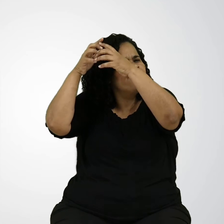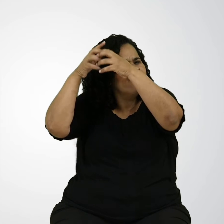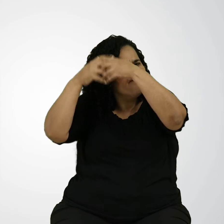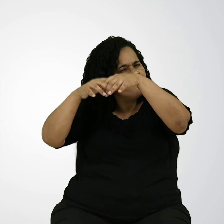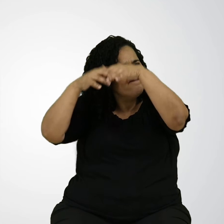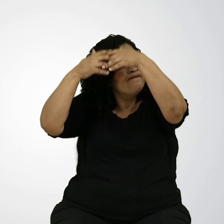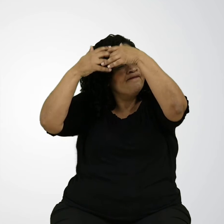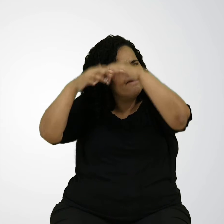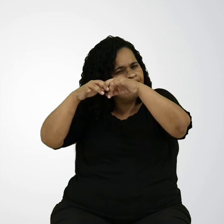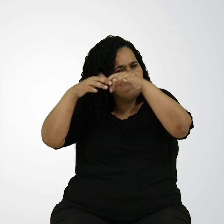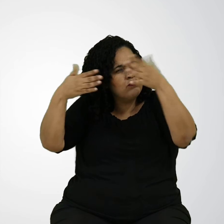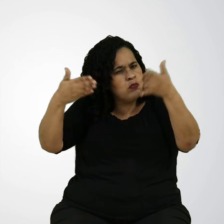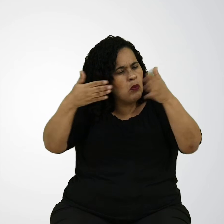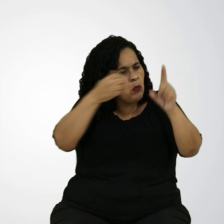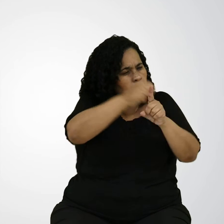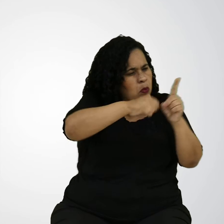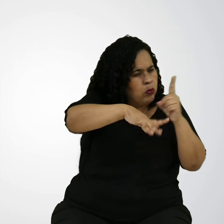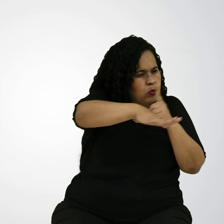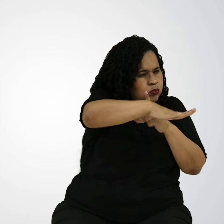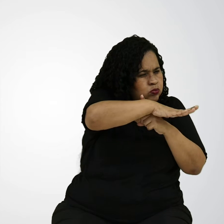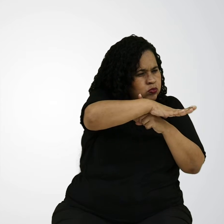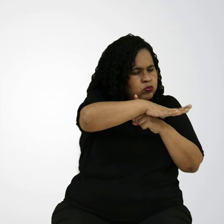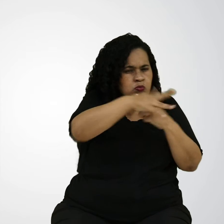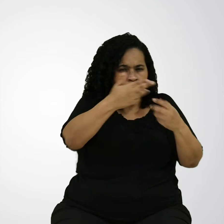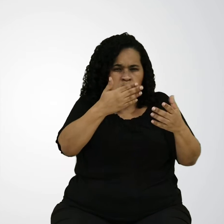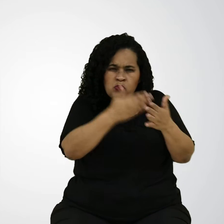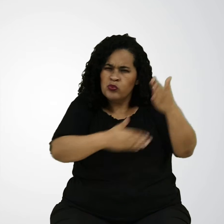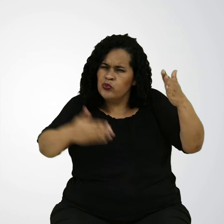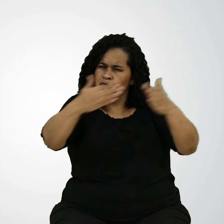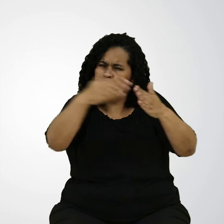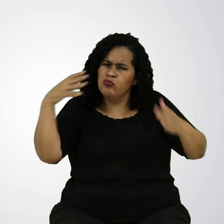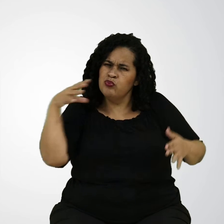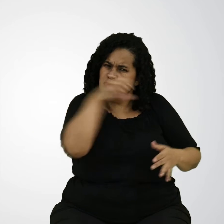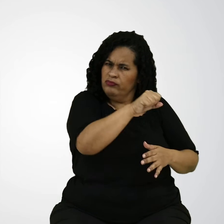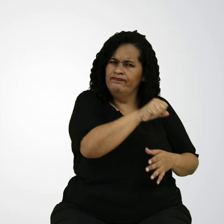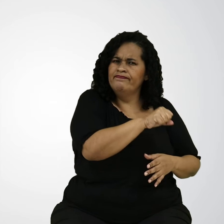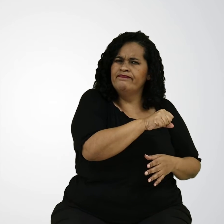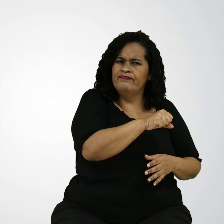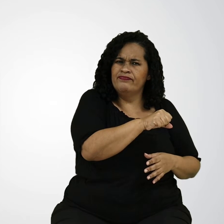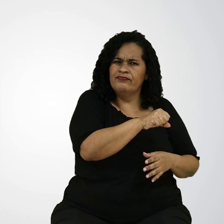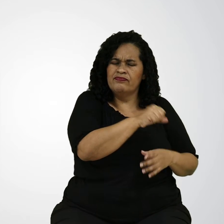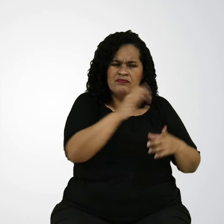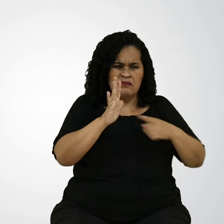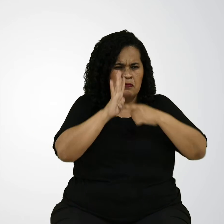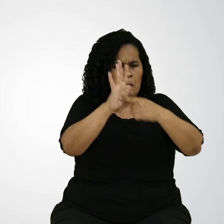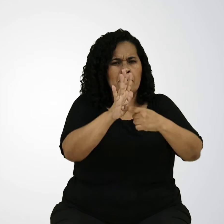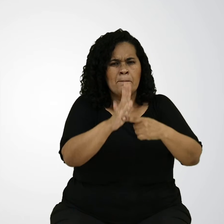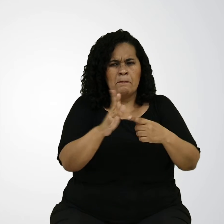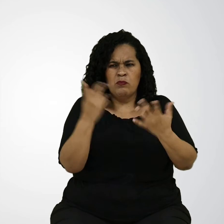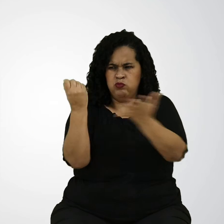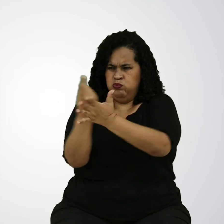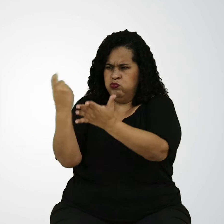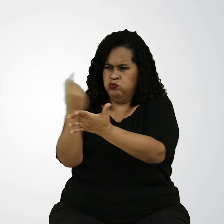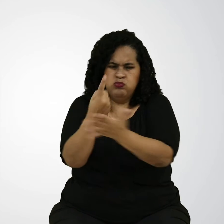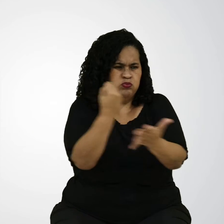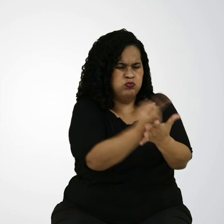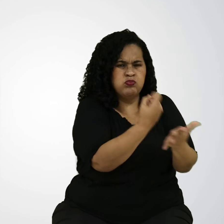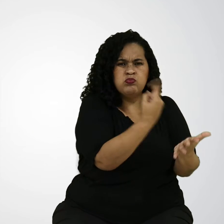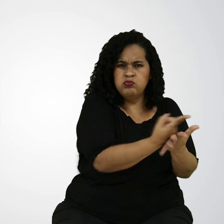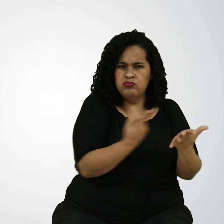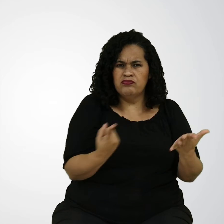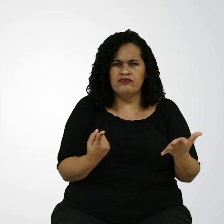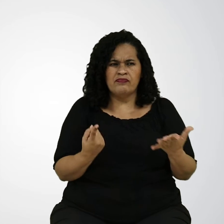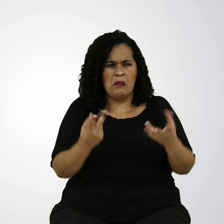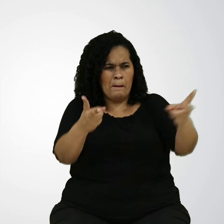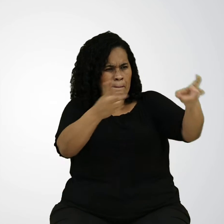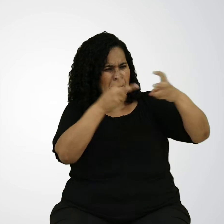uma sociedade midiática, e ela impulsiona você, né, a ser consumista, ela impulsiona você a enxergar o que